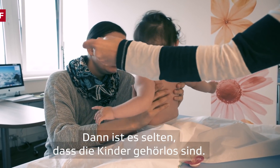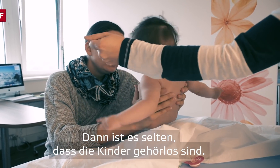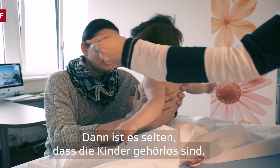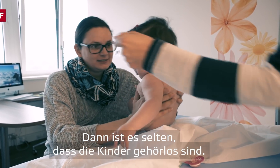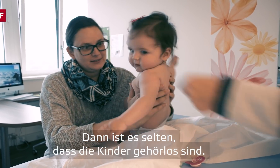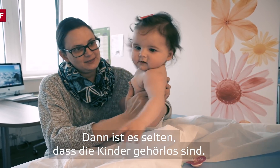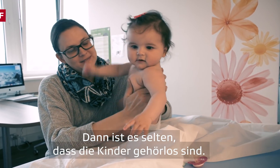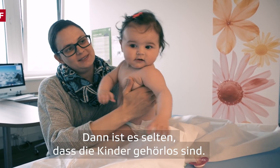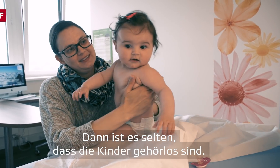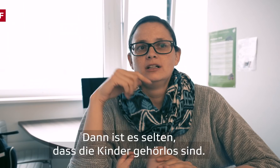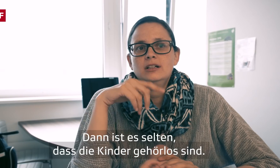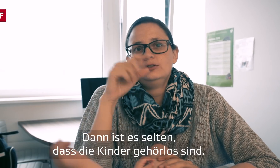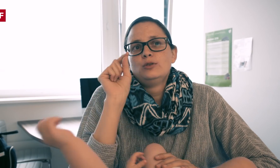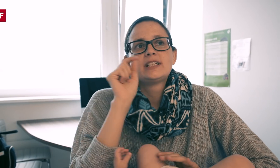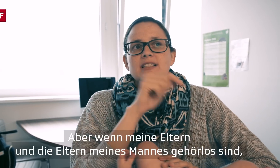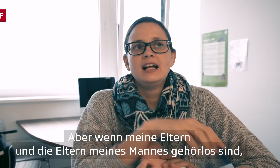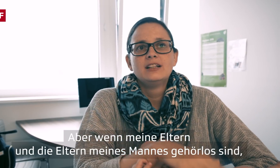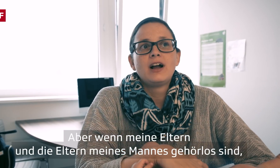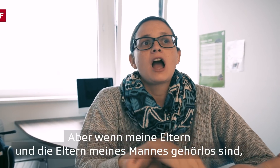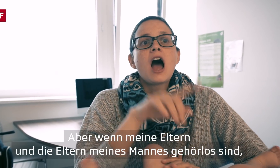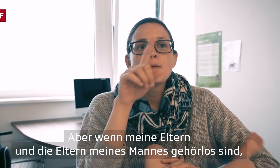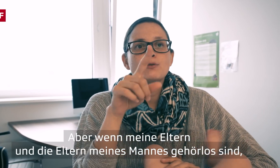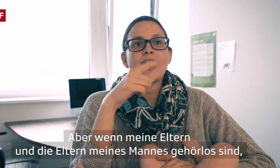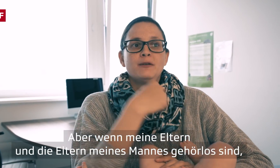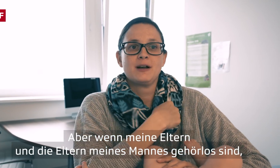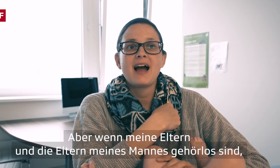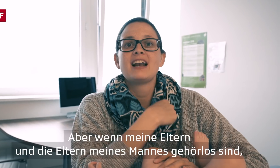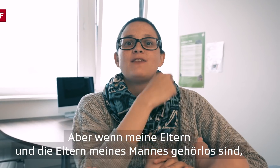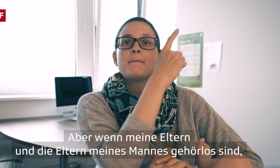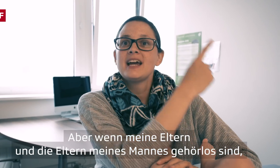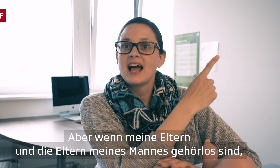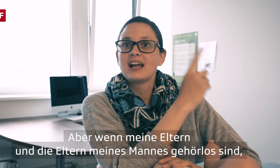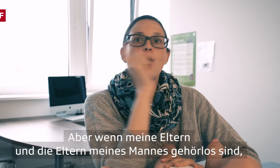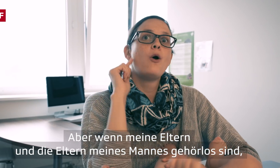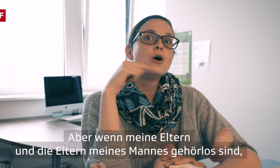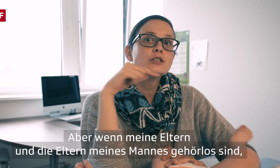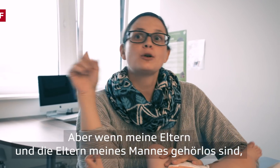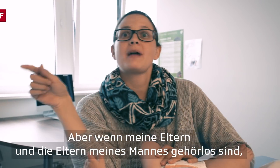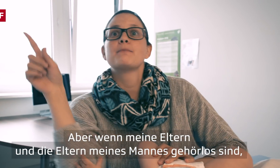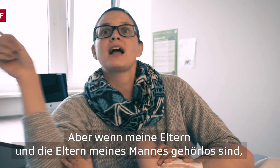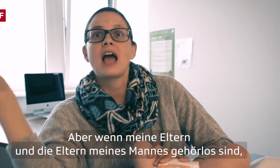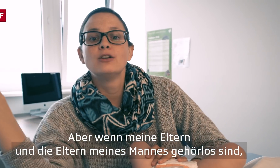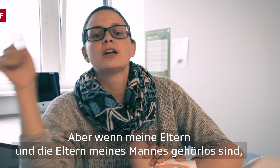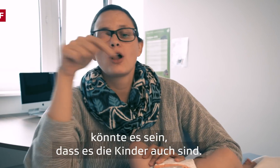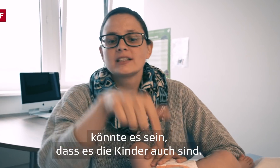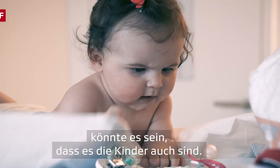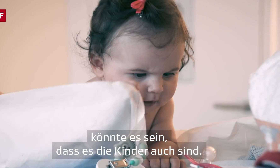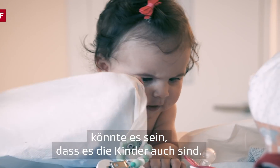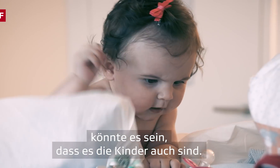Kindern. Gehörlos und das Zeichen beim Arbeitsplatz, wie wenn meine Familie gehörlos ist und mein Mann auch, dann könnte es sein, dass sie